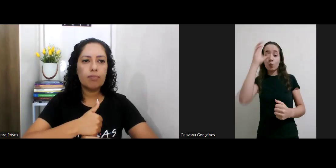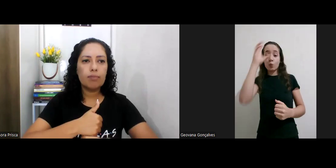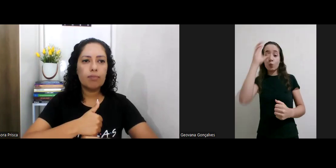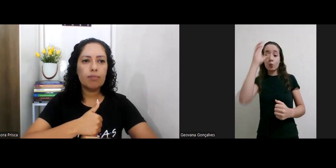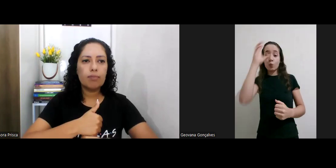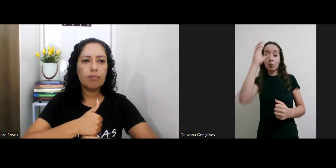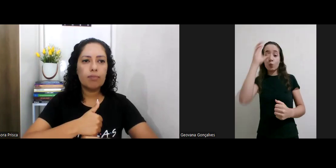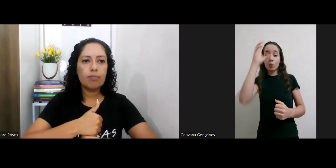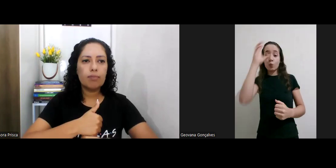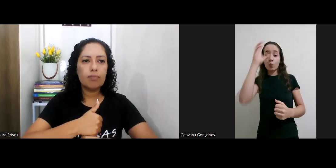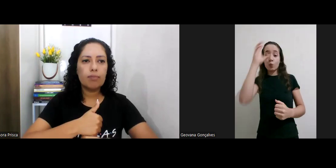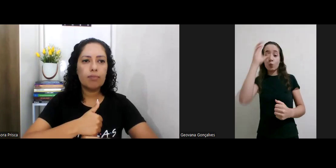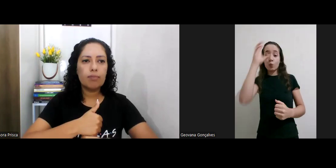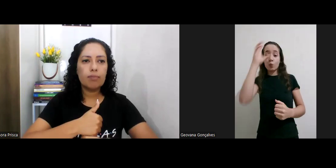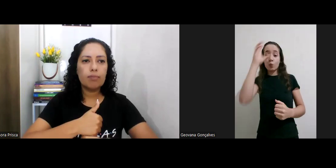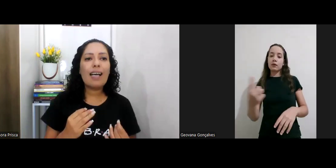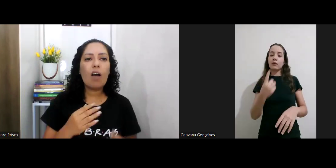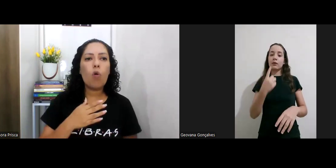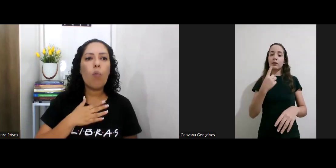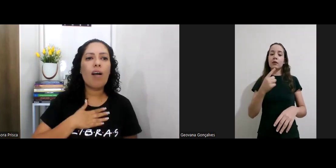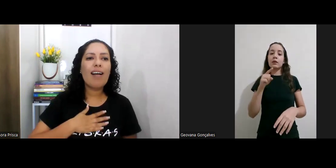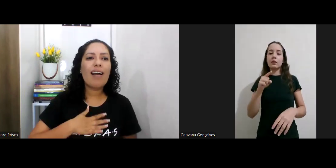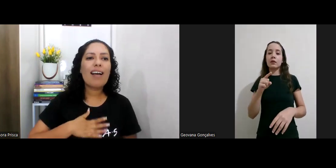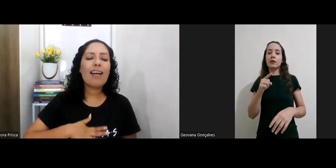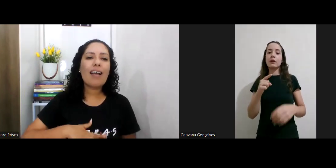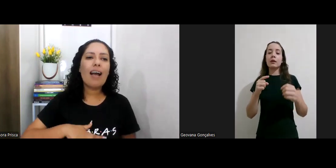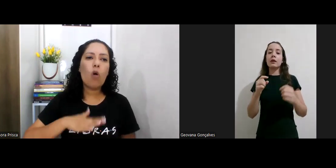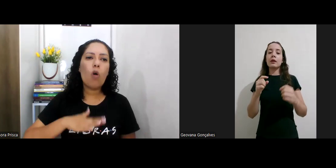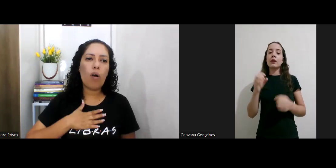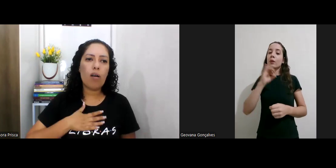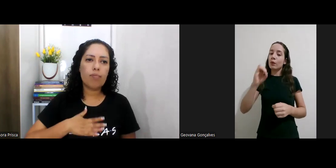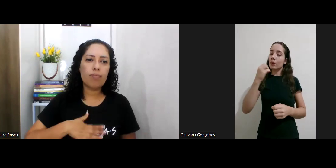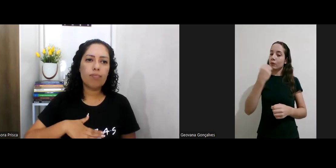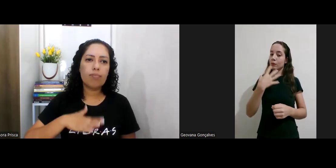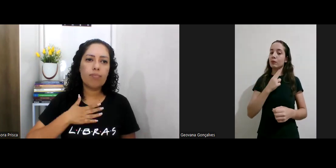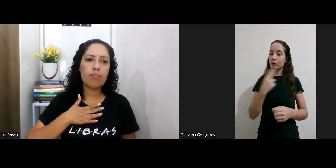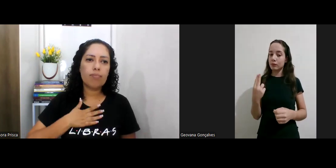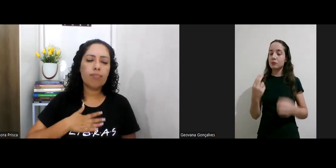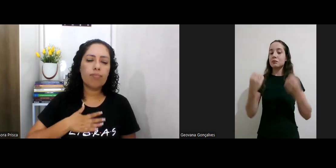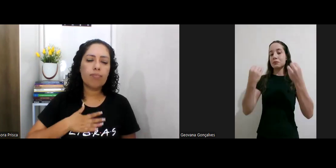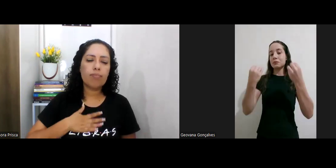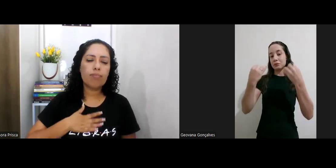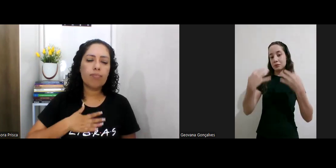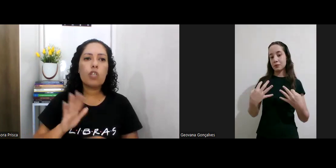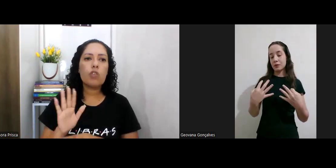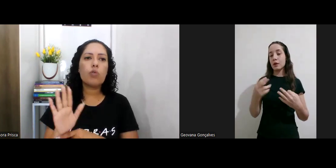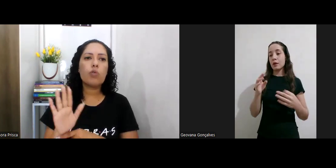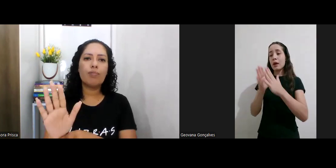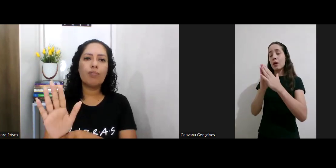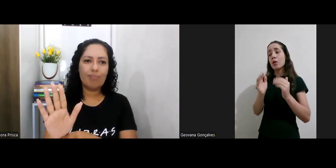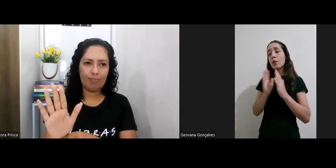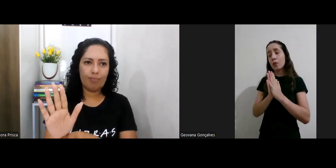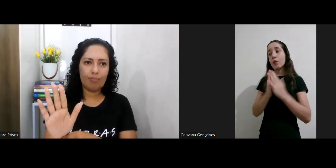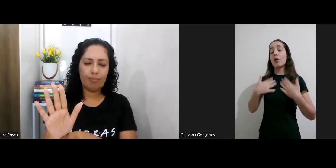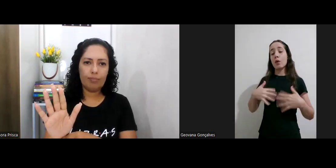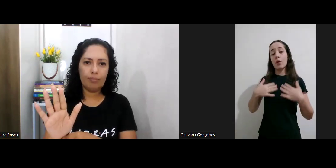Então, a pessoa chegou, entrou, você já se apresentou. Pedi ela ter calma. Calma,